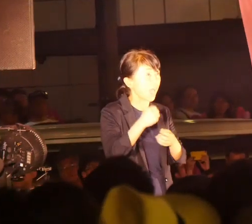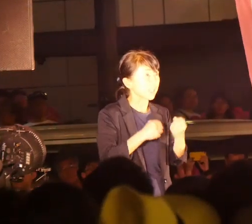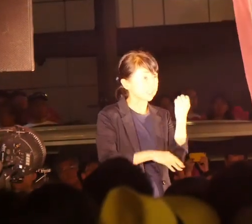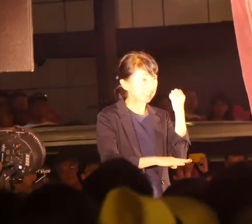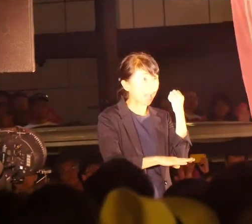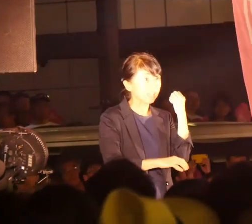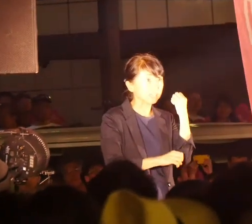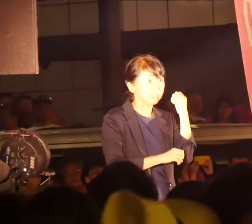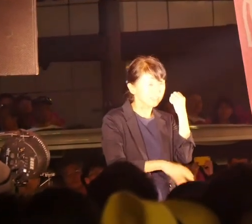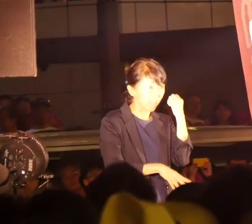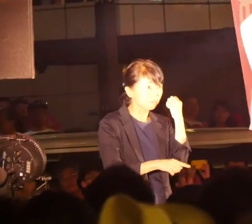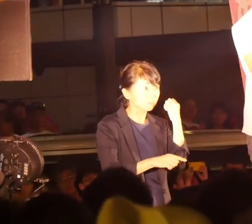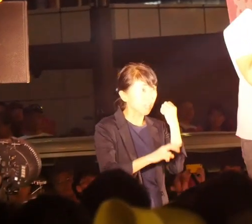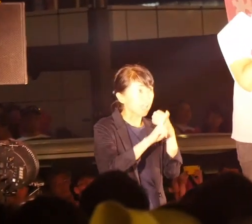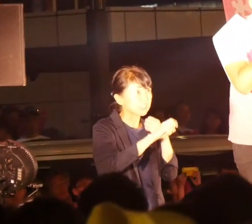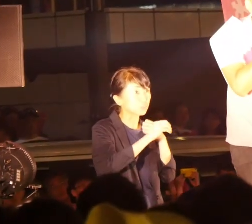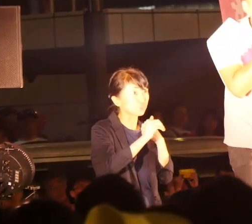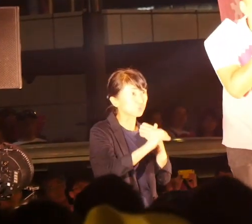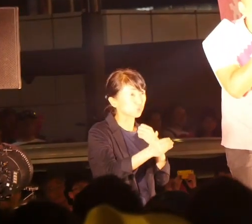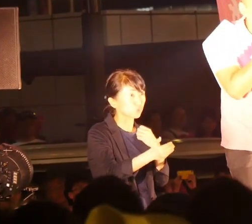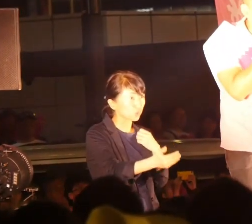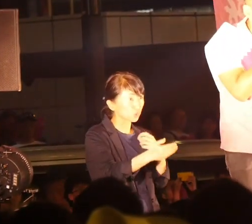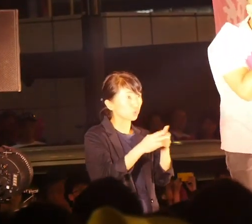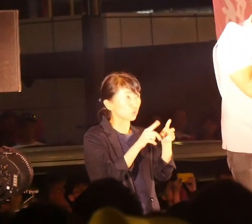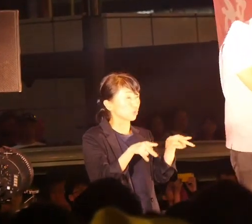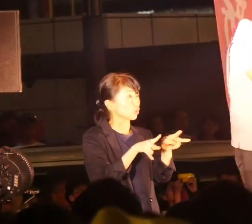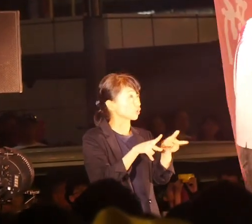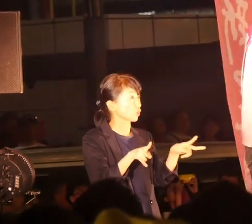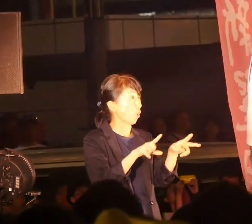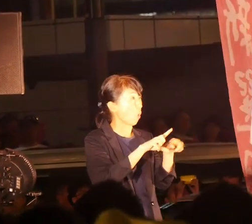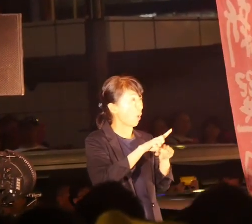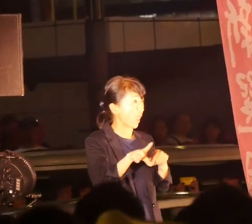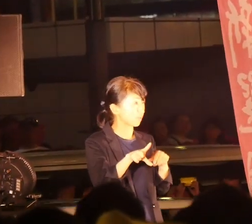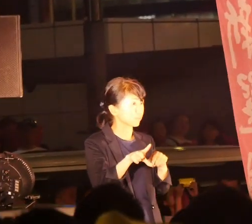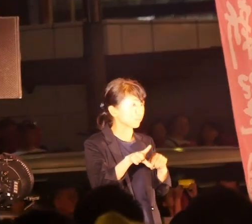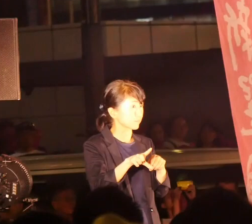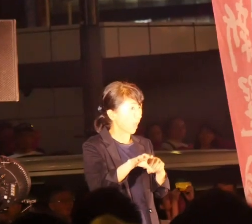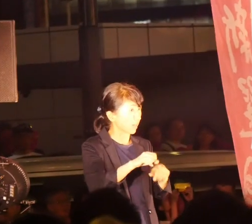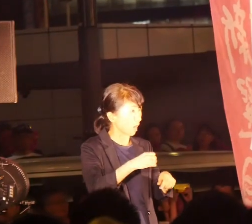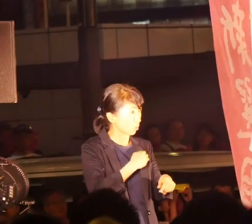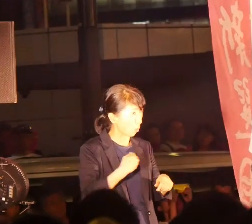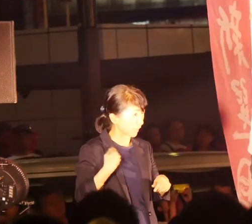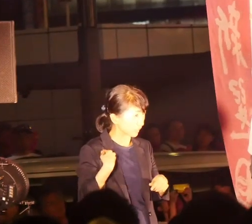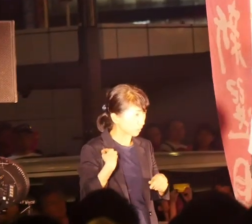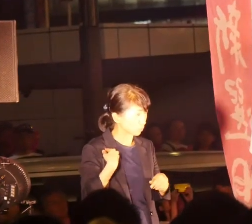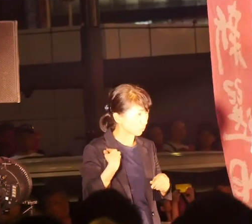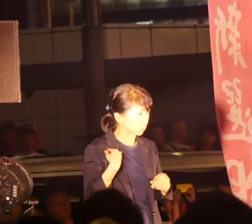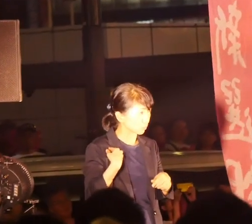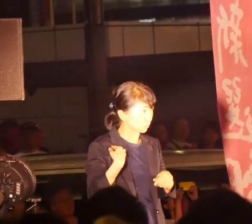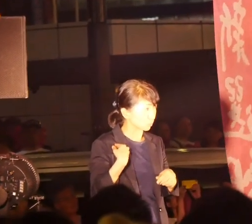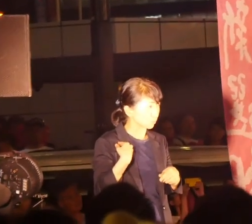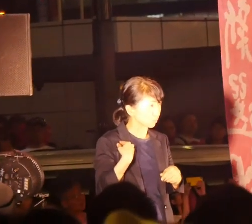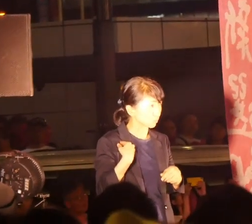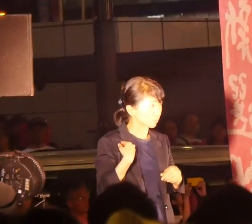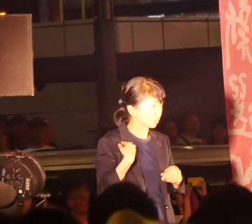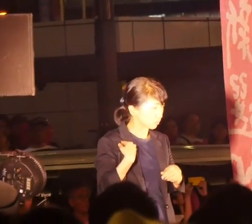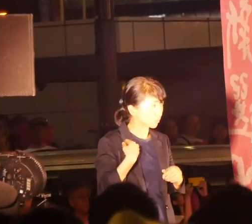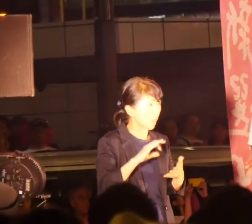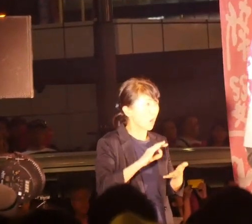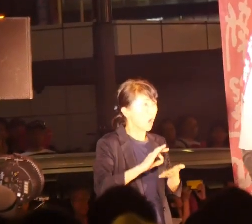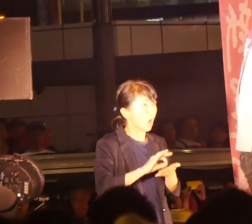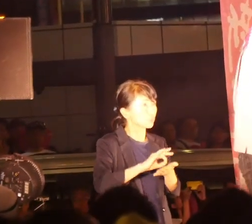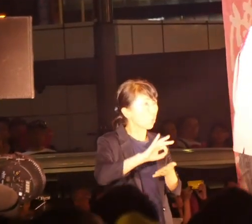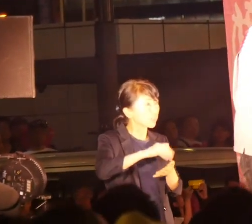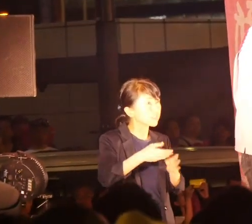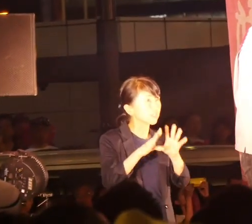29兆円、29兆円の財源が担保できるという試算がある。ちょっと待ってください、消費税